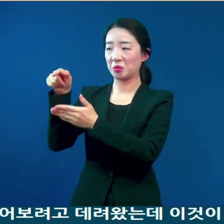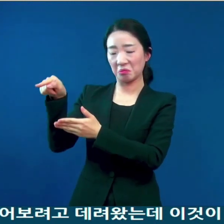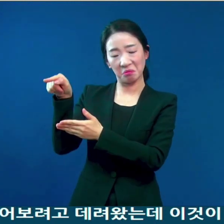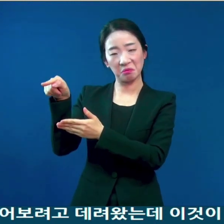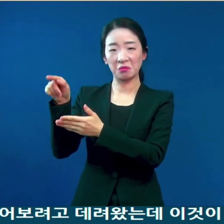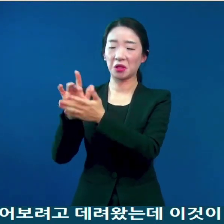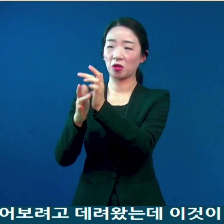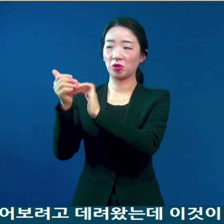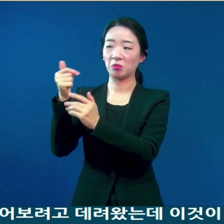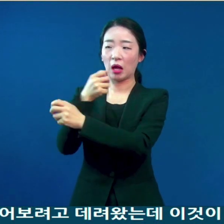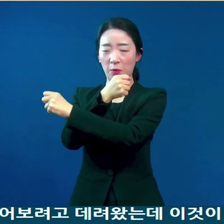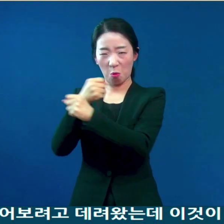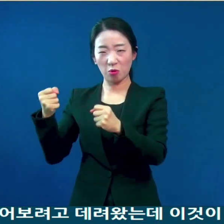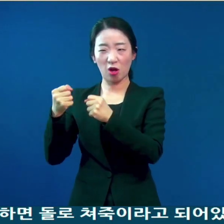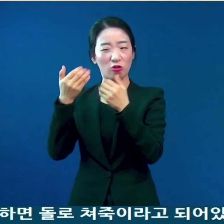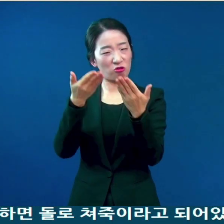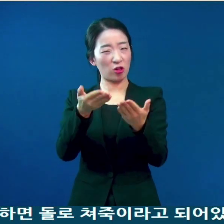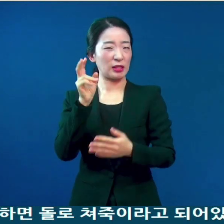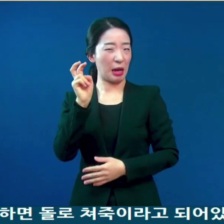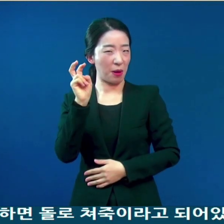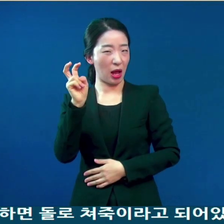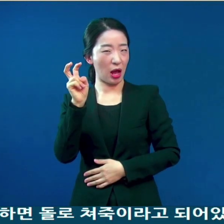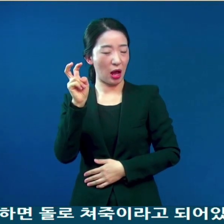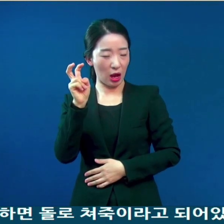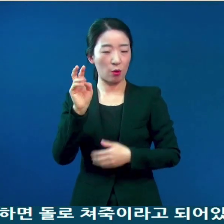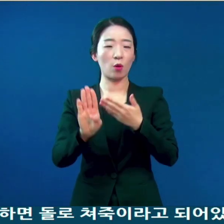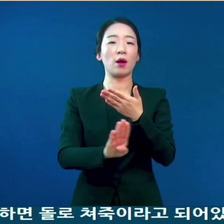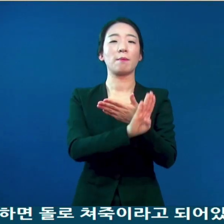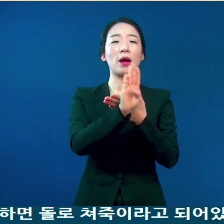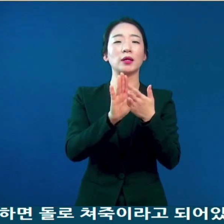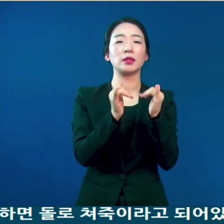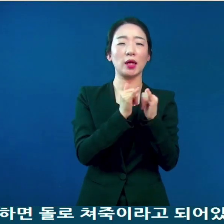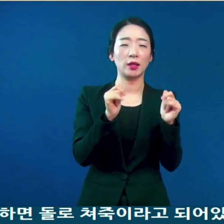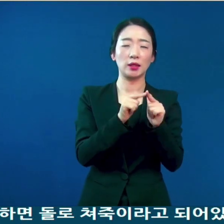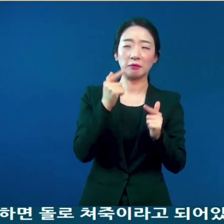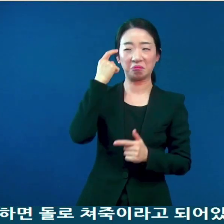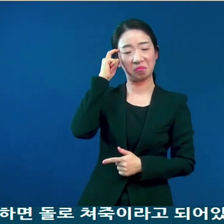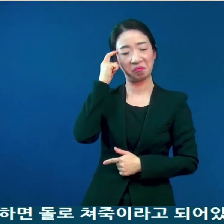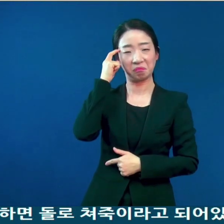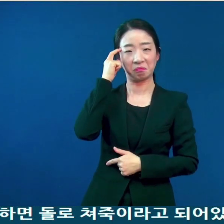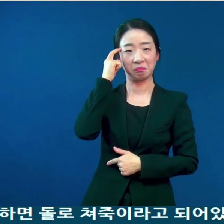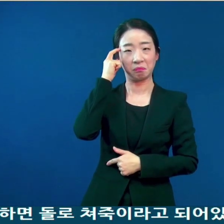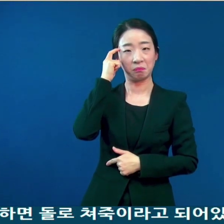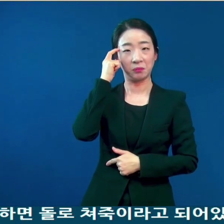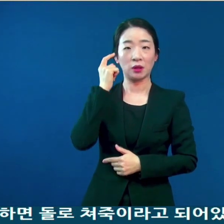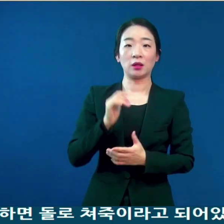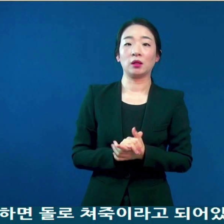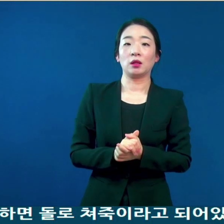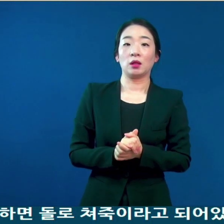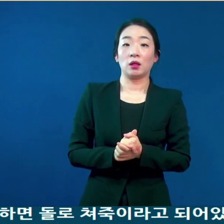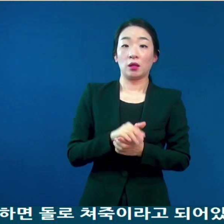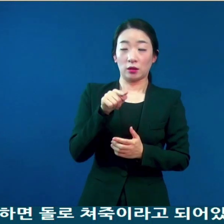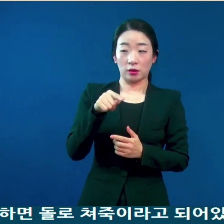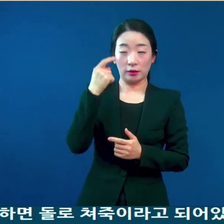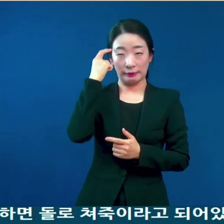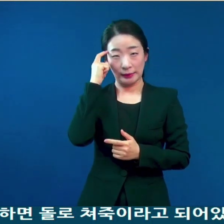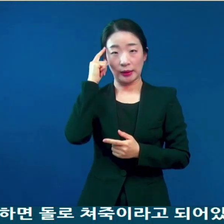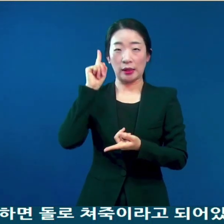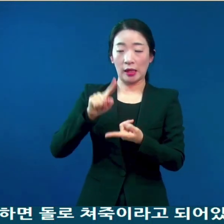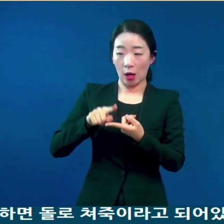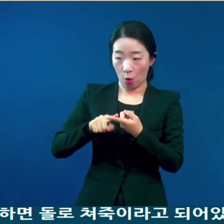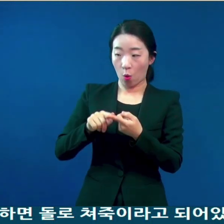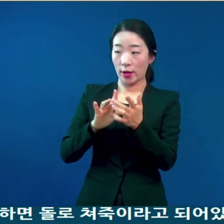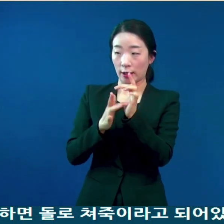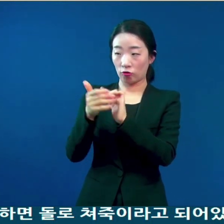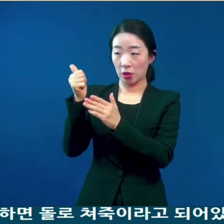여인도 용서하라고 말씀하실 것이다 이렇게 예측을 했지요. 그렇게 예측대로 예수님이 움직일